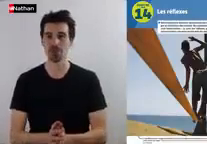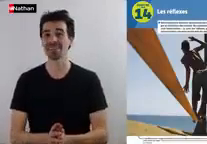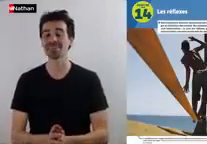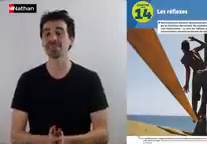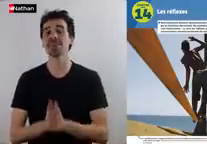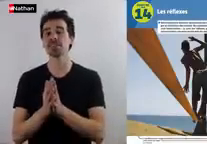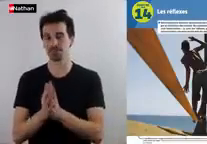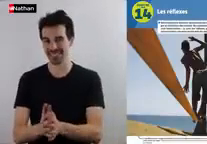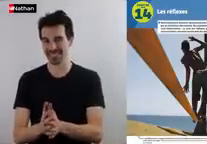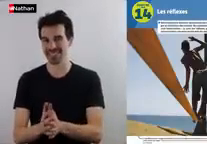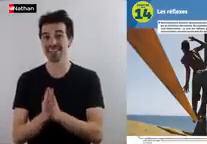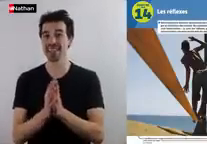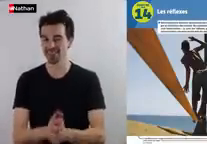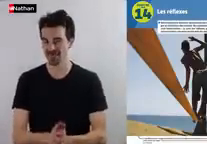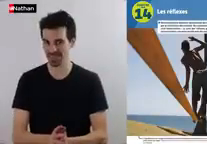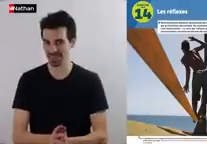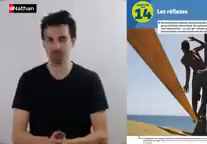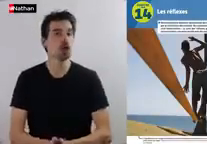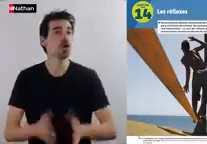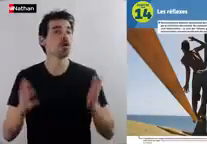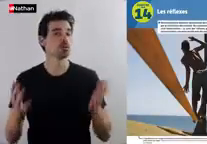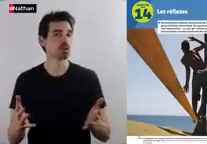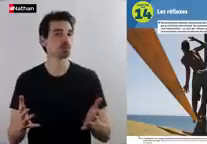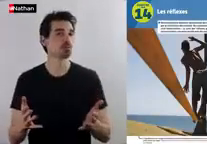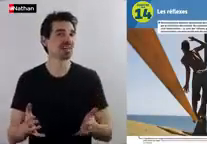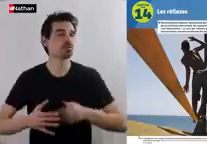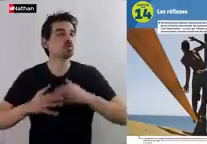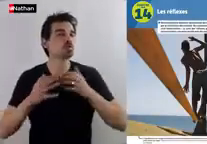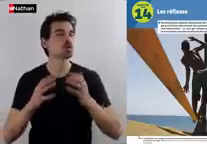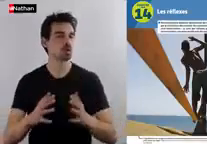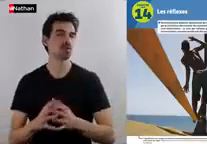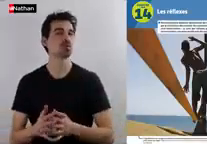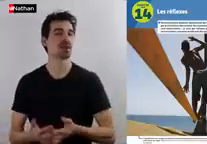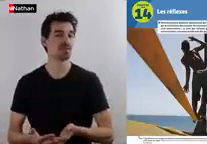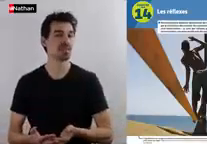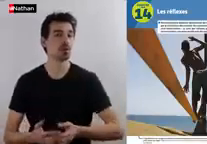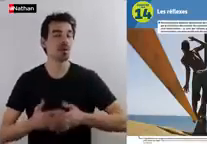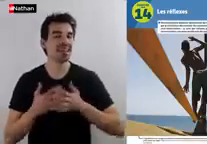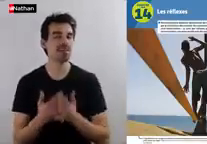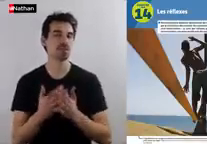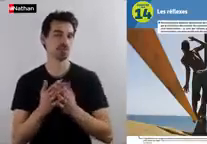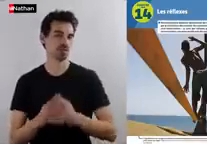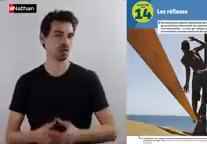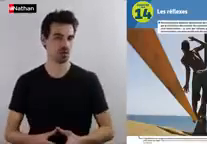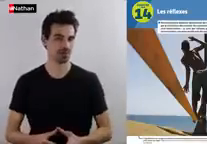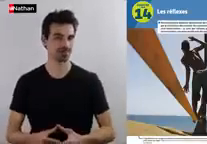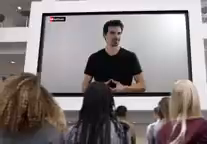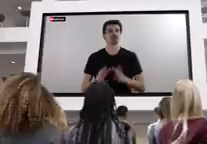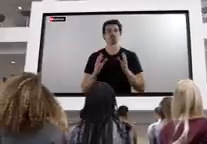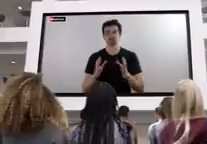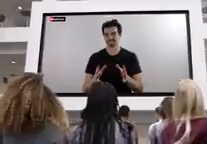du manuel Nathan, spécialité SVT. Vous y retrouverez tout ce que l'on a vu dans la vidéo et bien plus